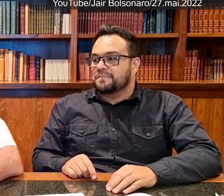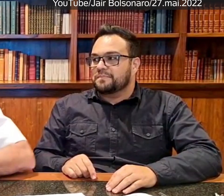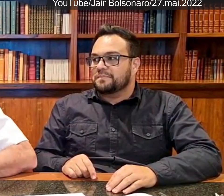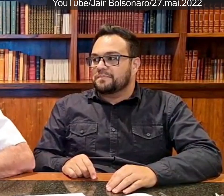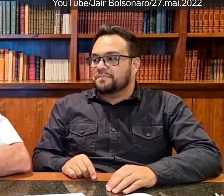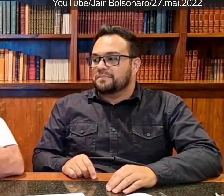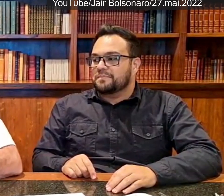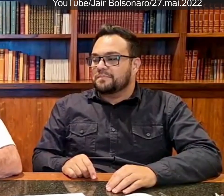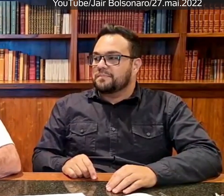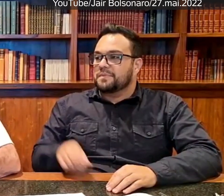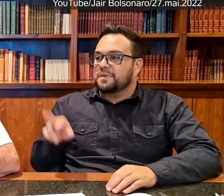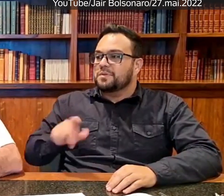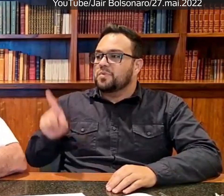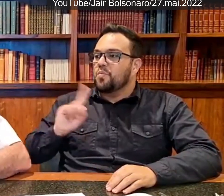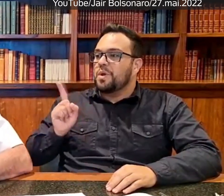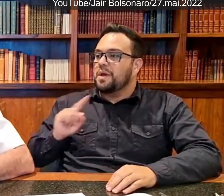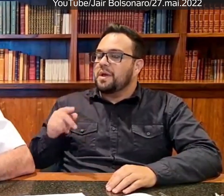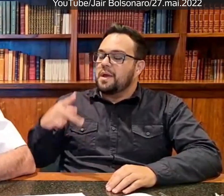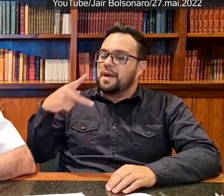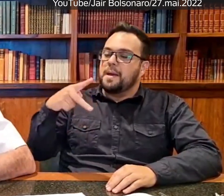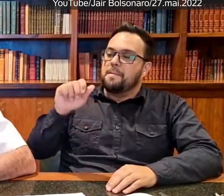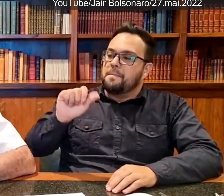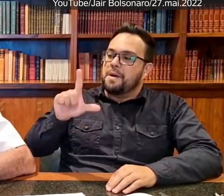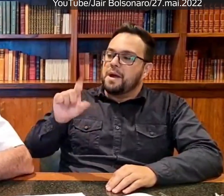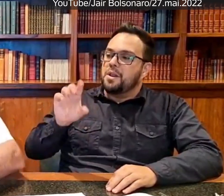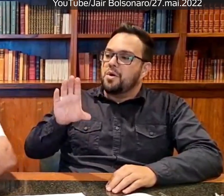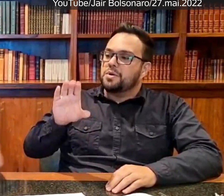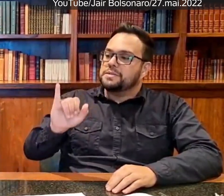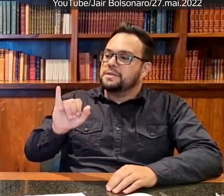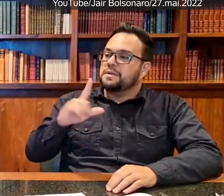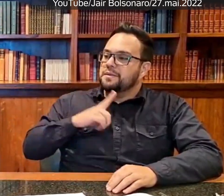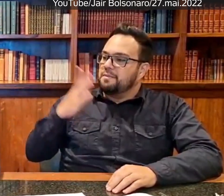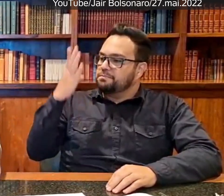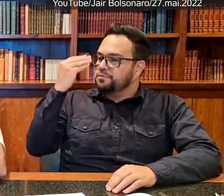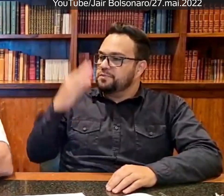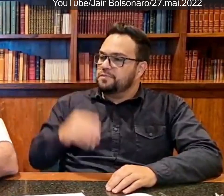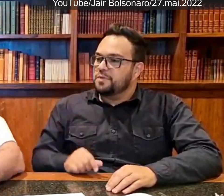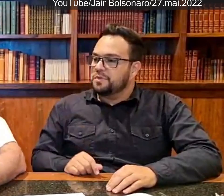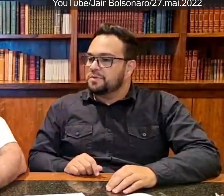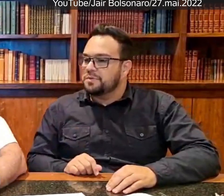Não, não é essa aqui não. É do Palocci aí, tem uma foto do Palocci aí. Aqui, ó.